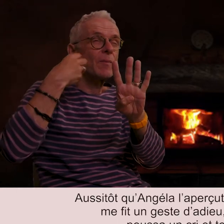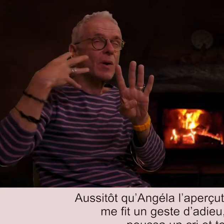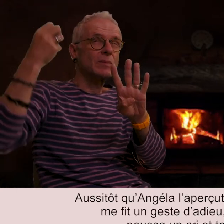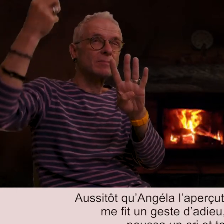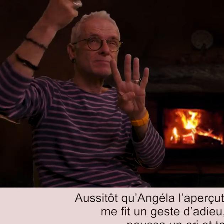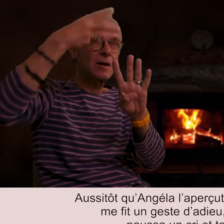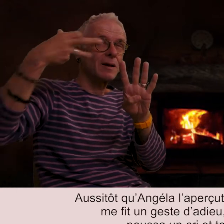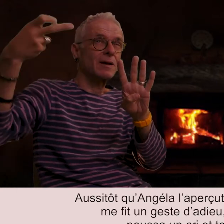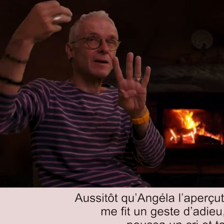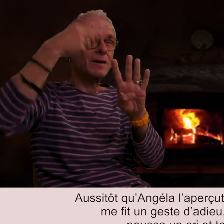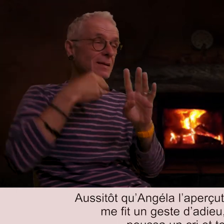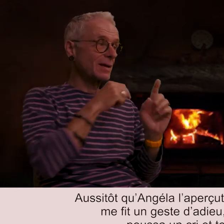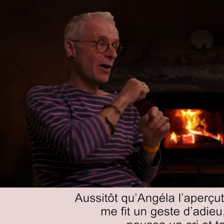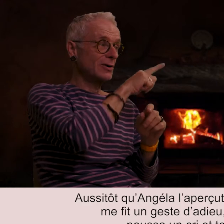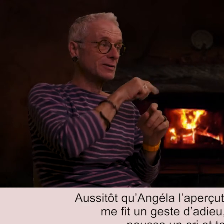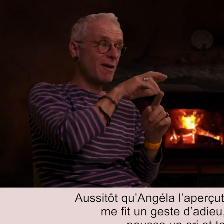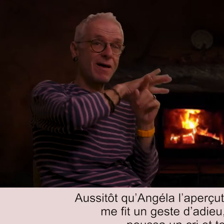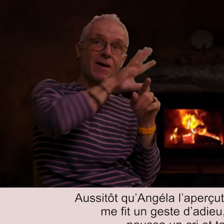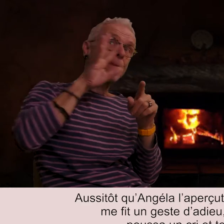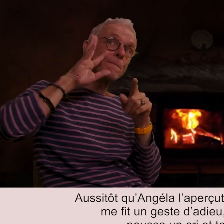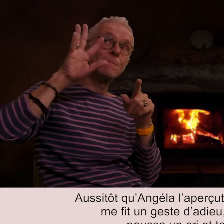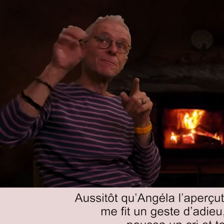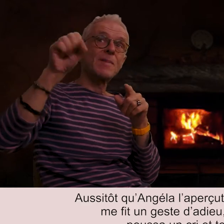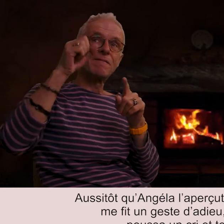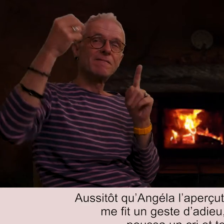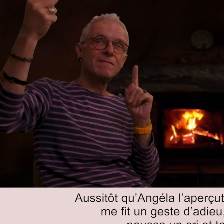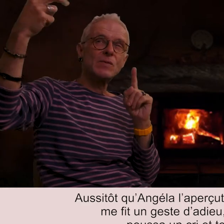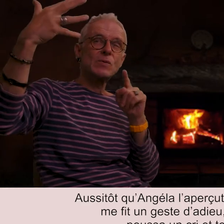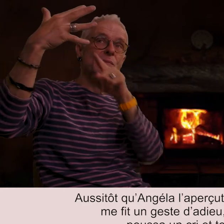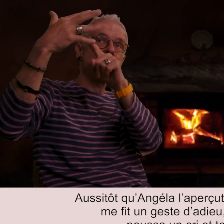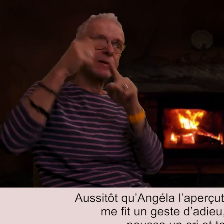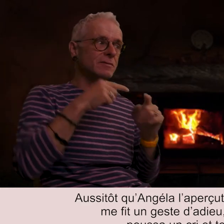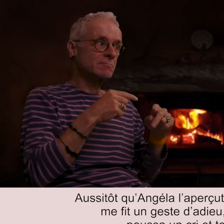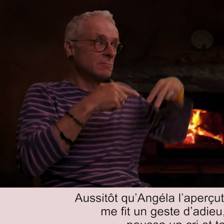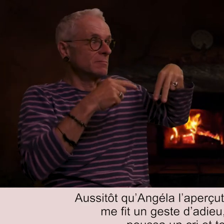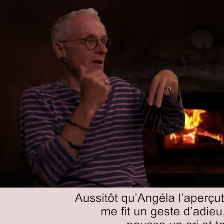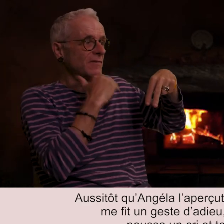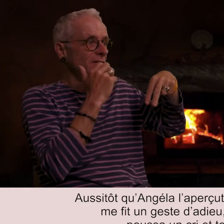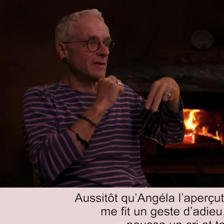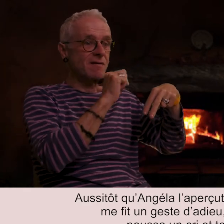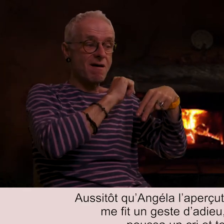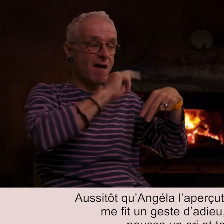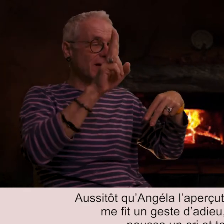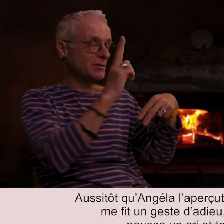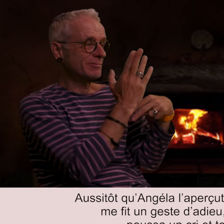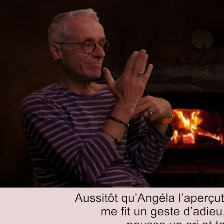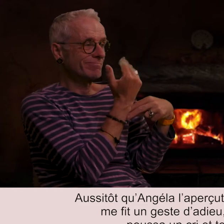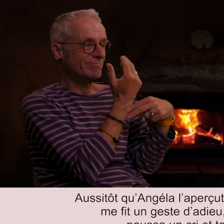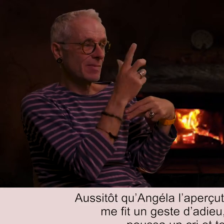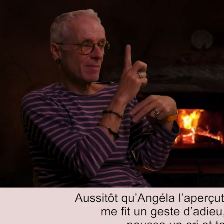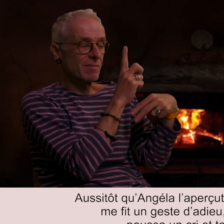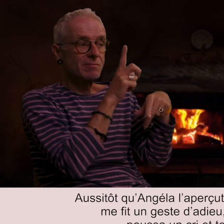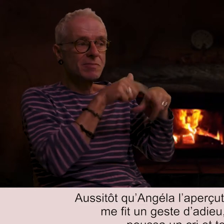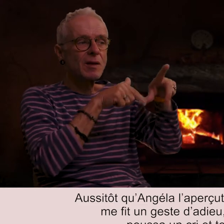aussitôt qu'Angela l'aperçut elle se leva précipitamment me fit un geste d'adieu et après quelques pas